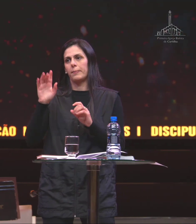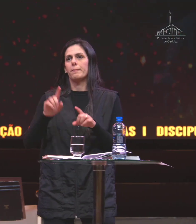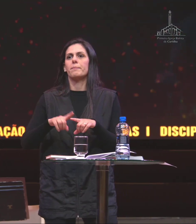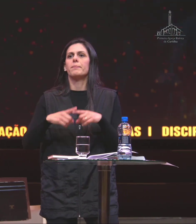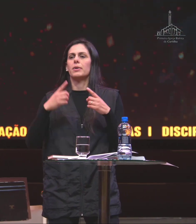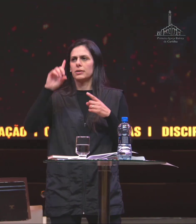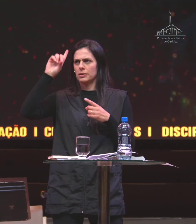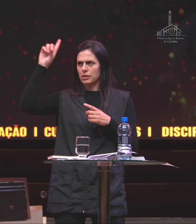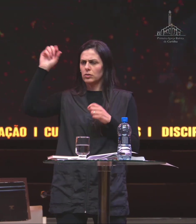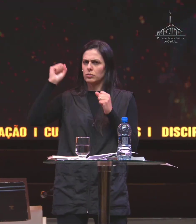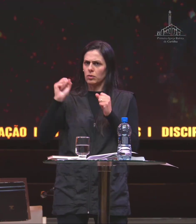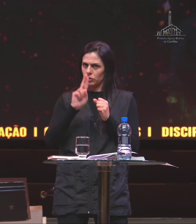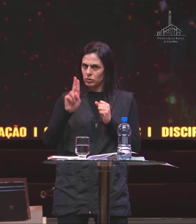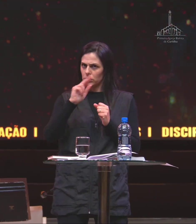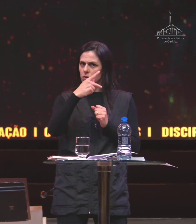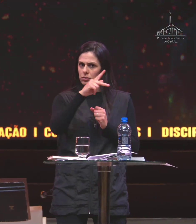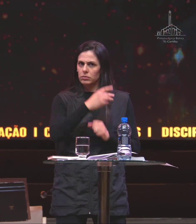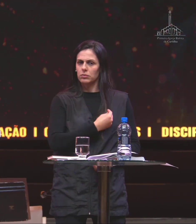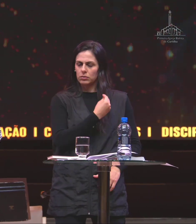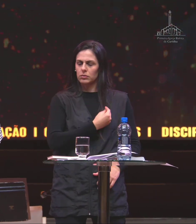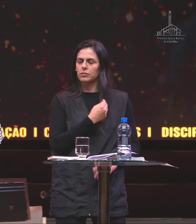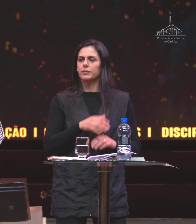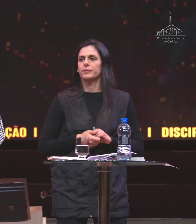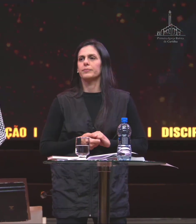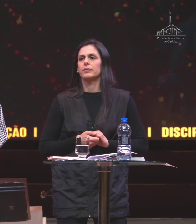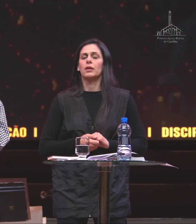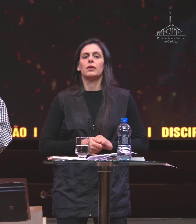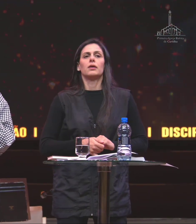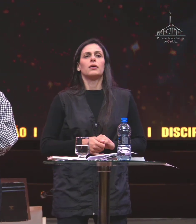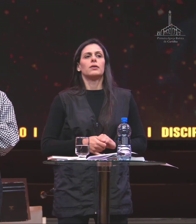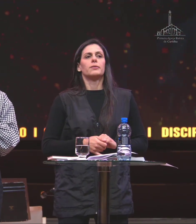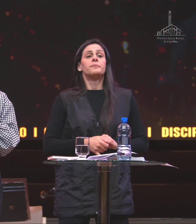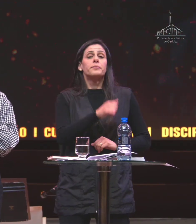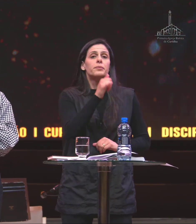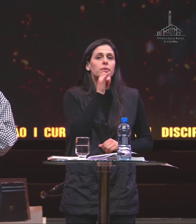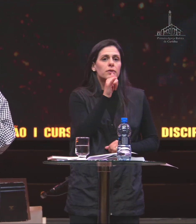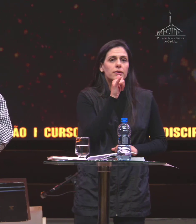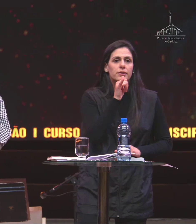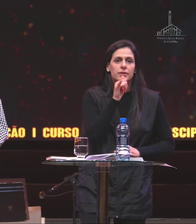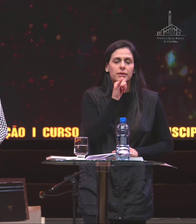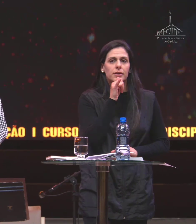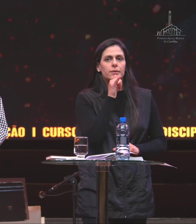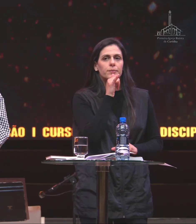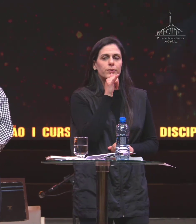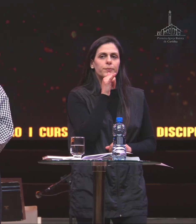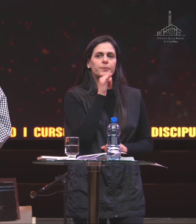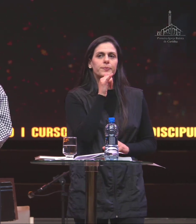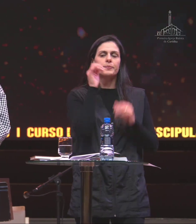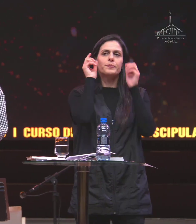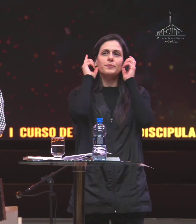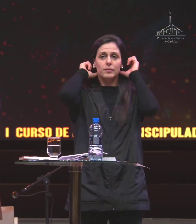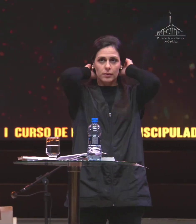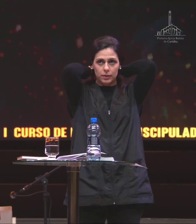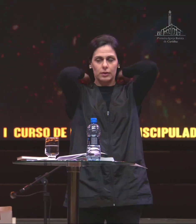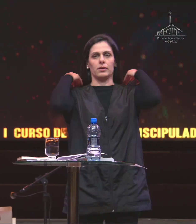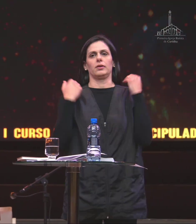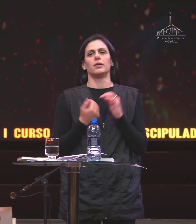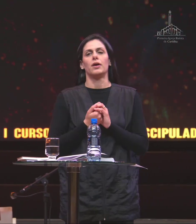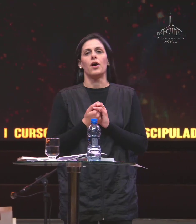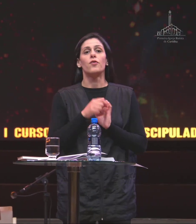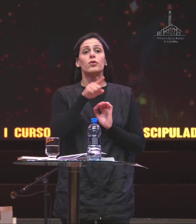O Senhor vai à frente, então a missão é sua, eu só vou confiar aqui, porque o Senhor está escrevendo a minha história, né?